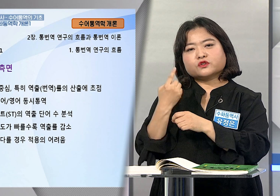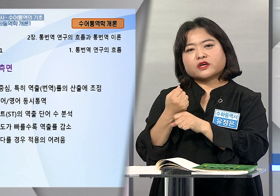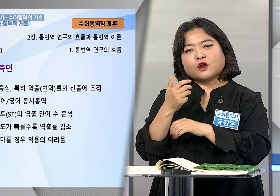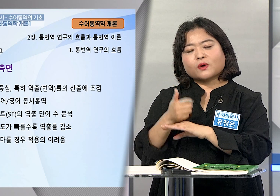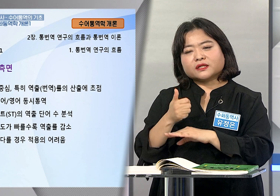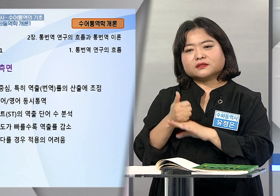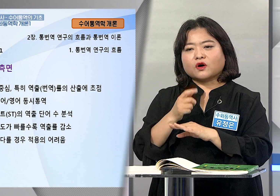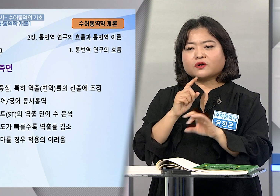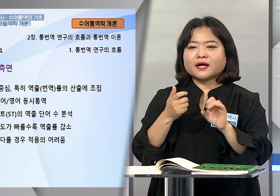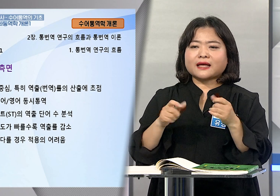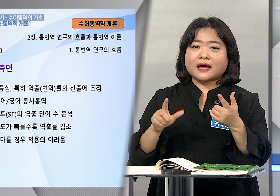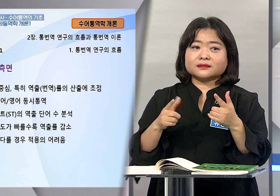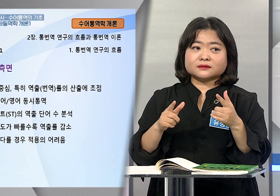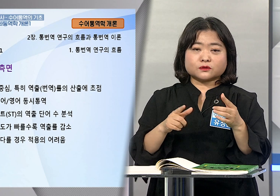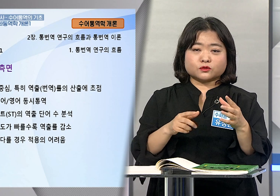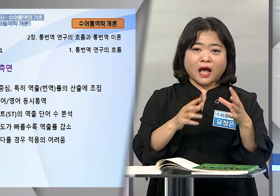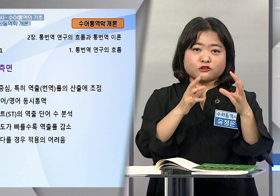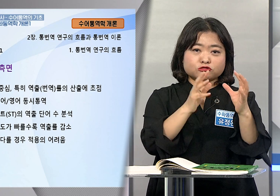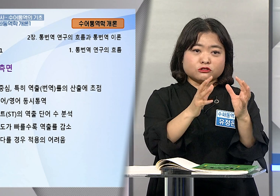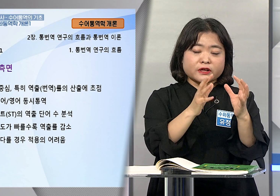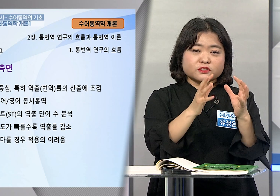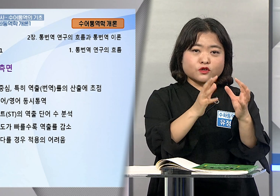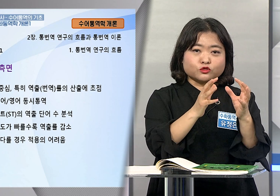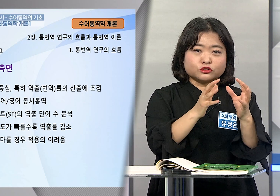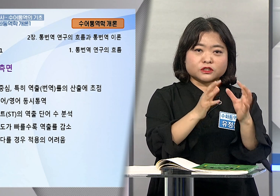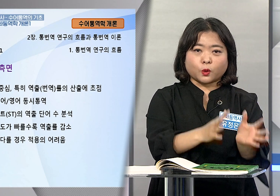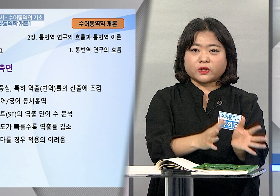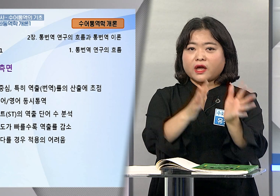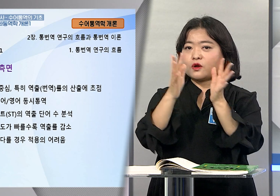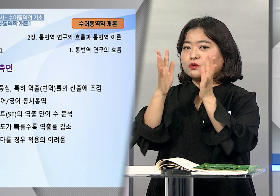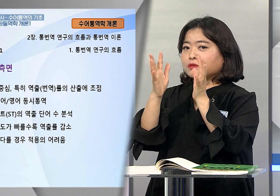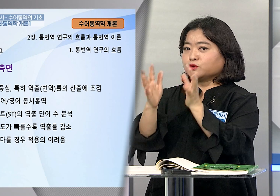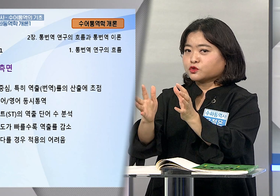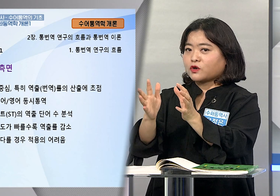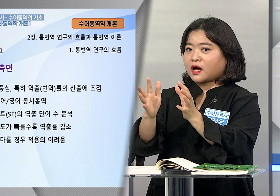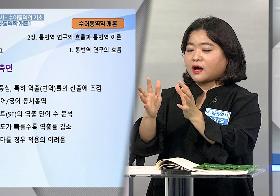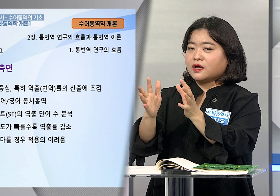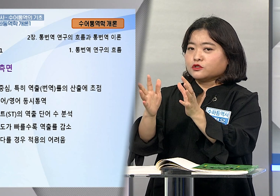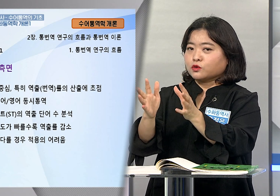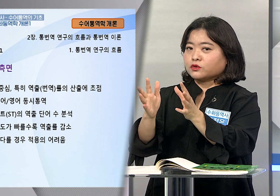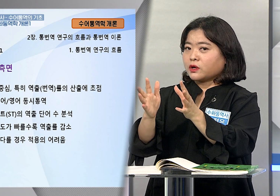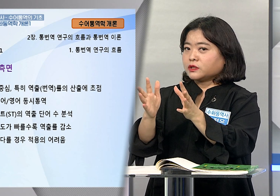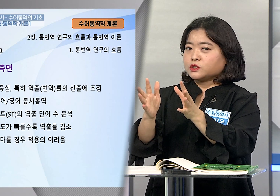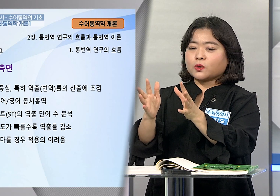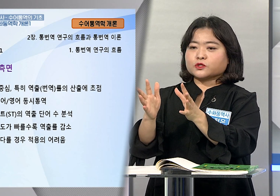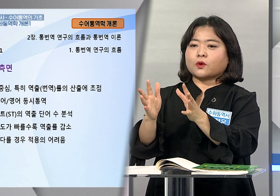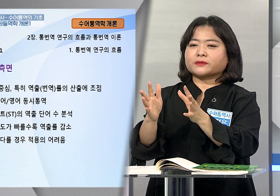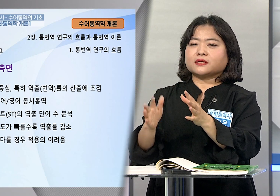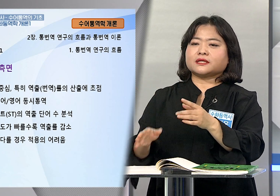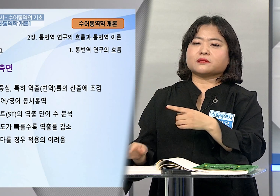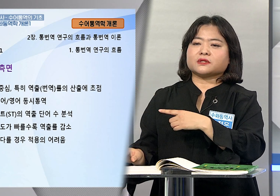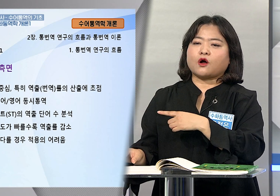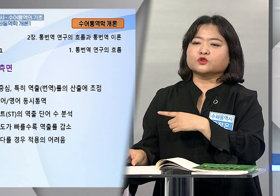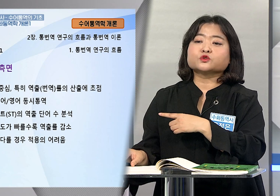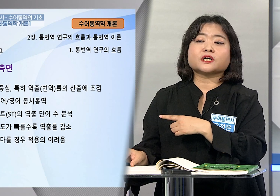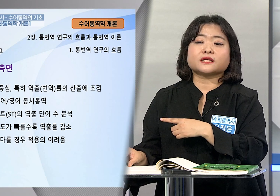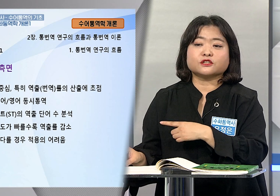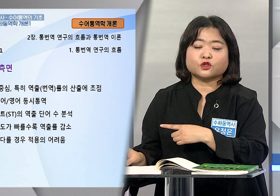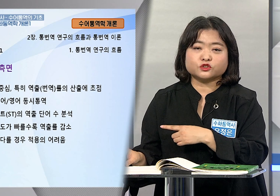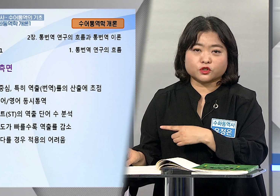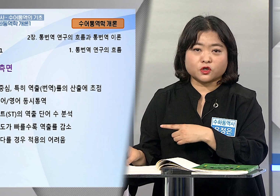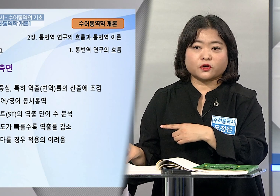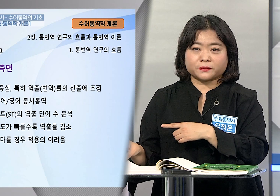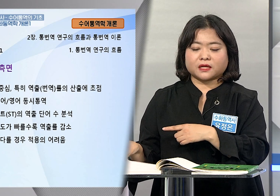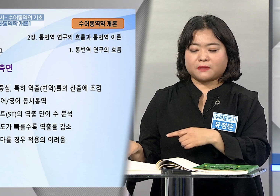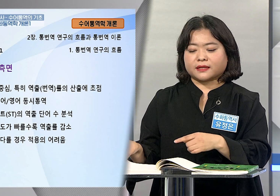이 연구의 결과는 언어가 다른 한국어에서 연구를 그대로 미국 수화 연구에 인용할 수 없다는 얘기입니다. 언어 구조가 다를